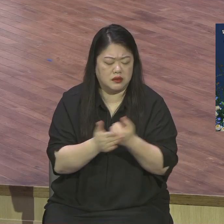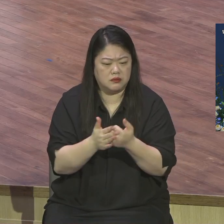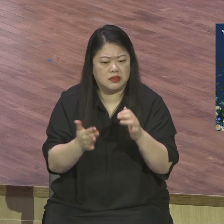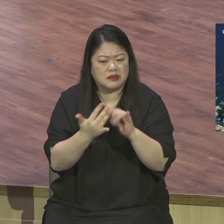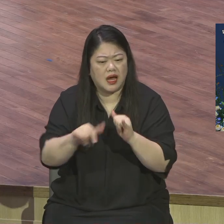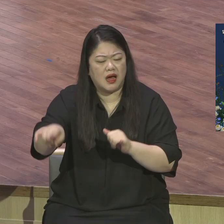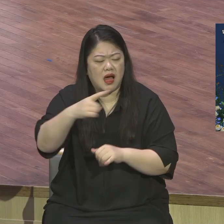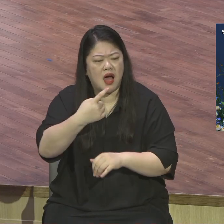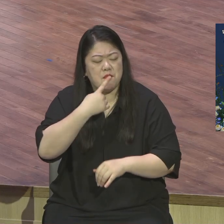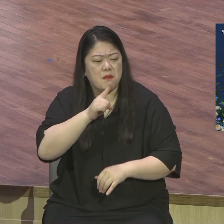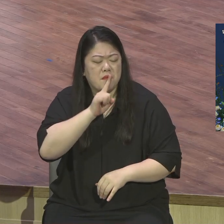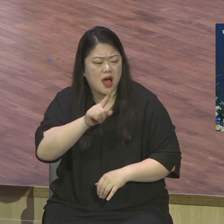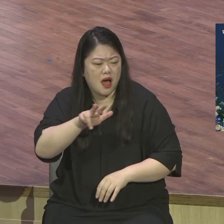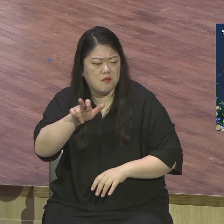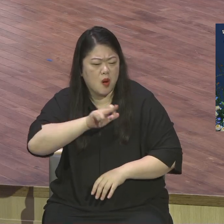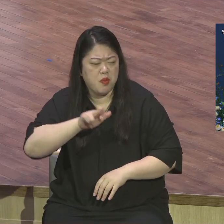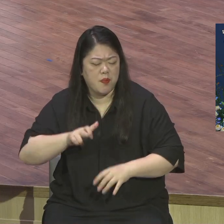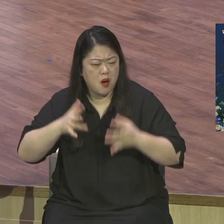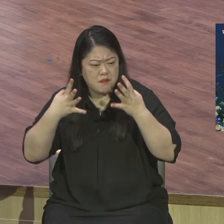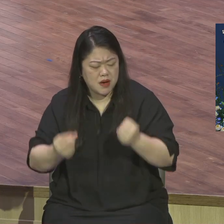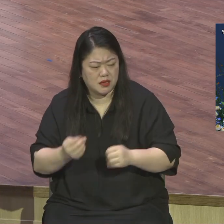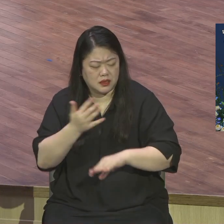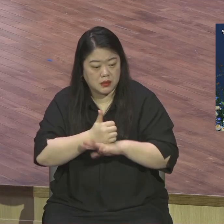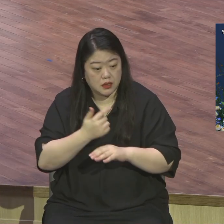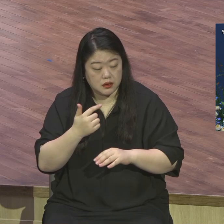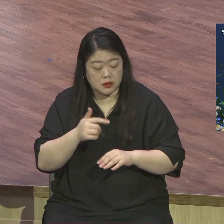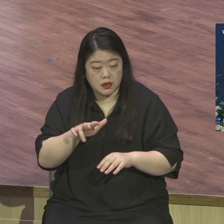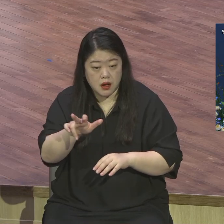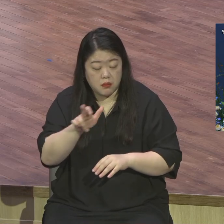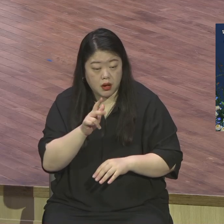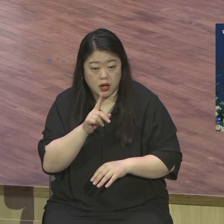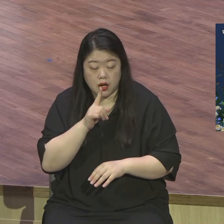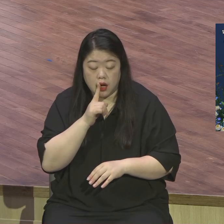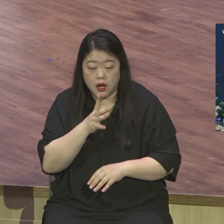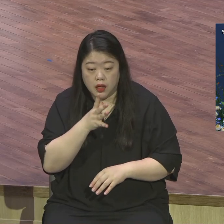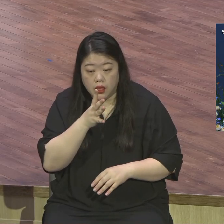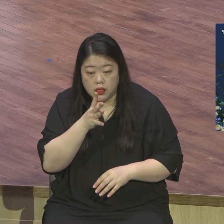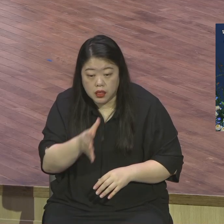미역을 받지 않도록 떼어있어 그랬어요.